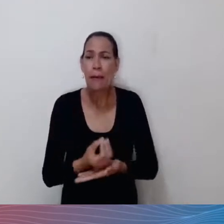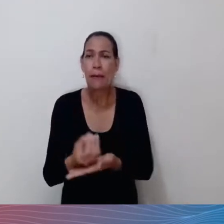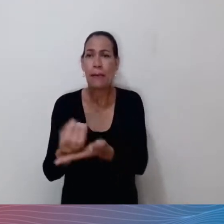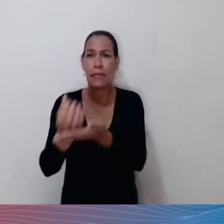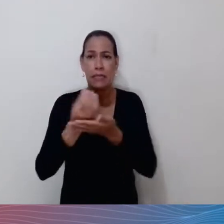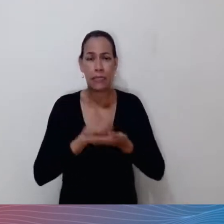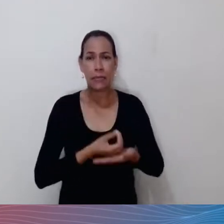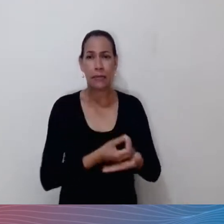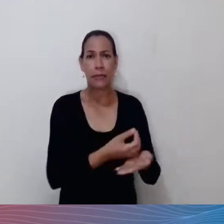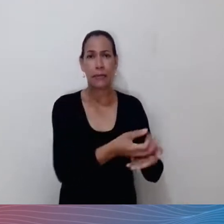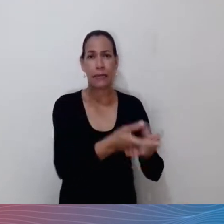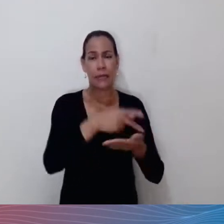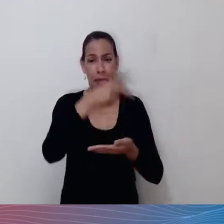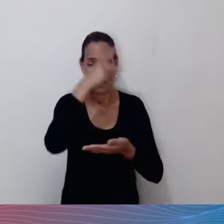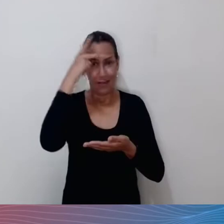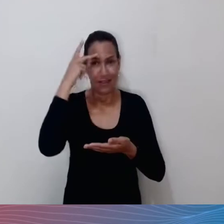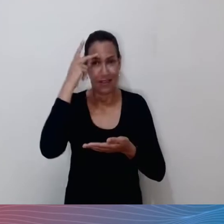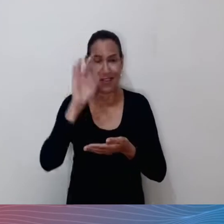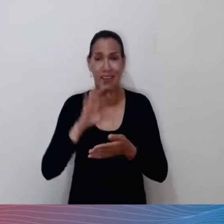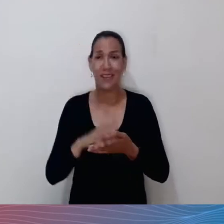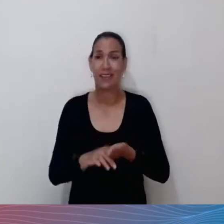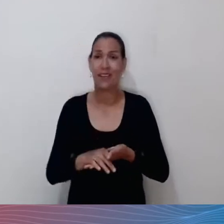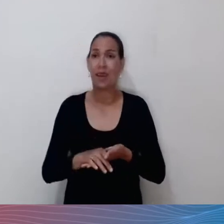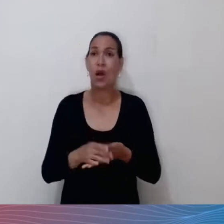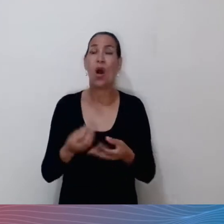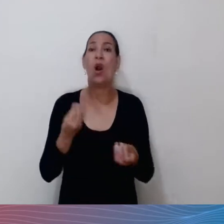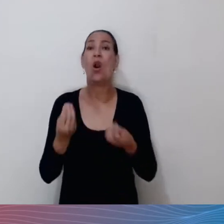irmãos, como a graça